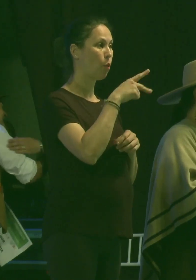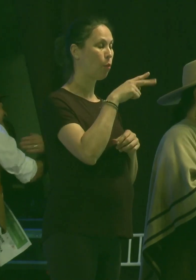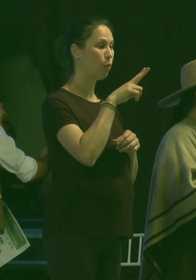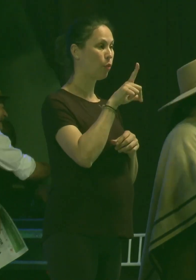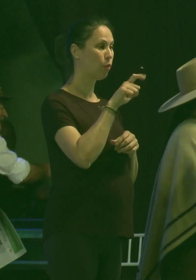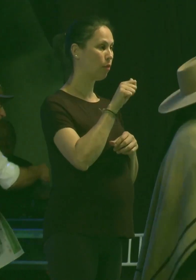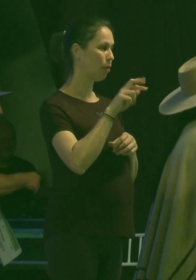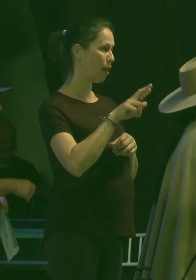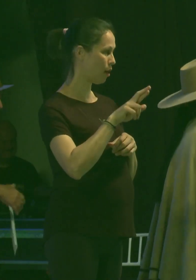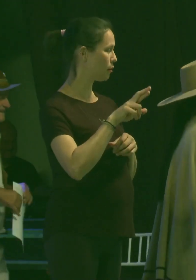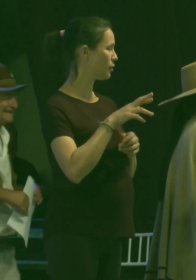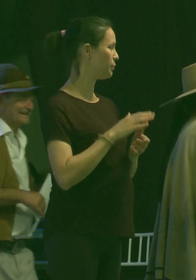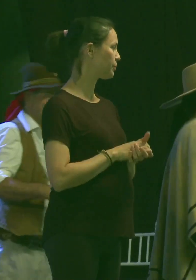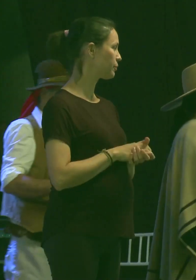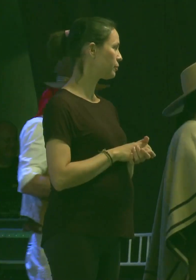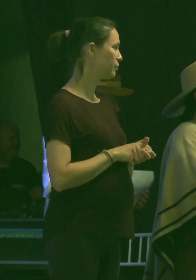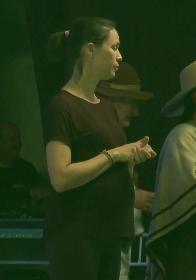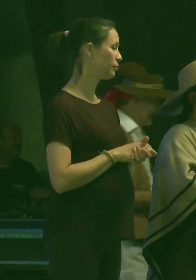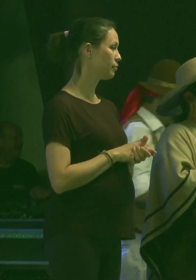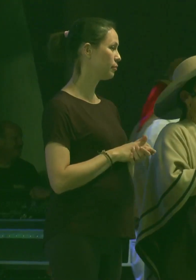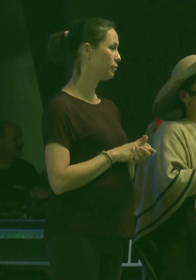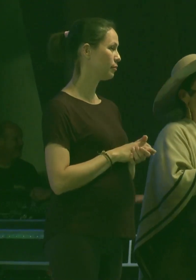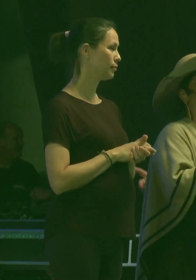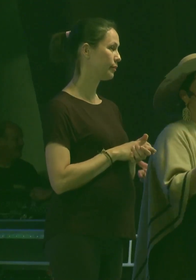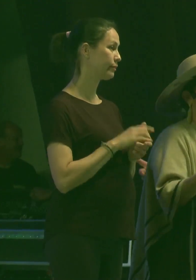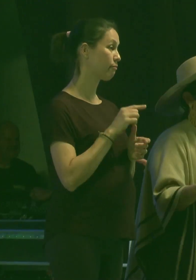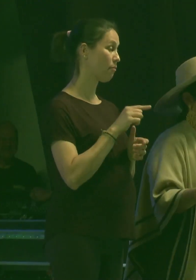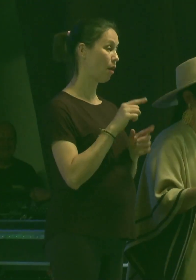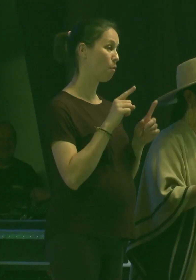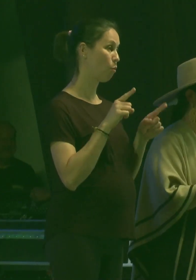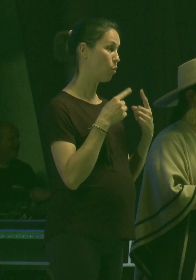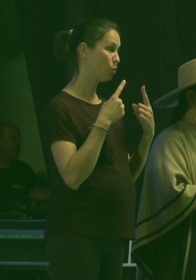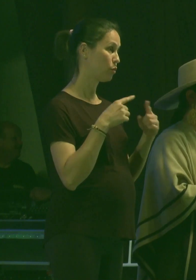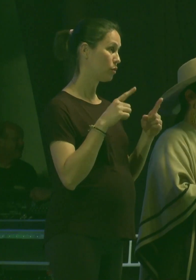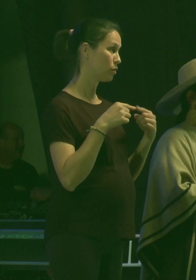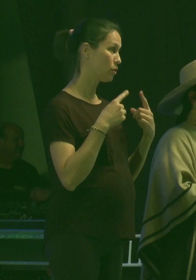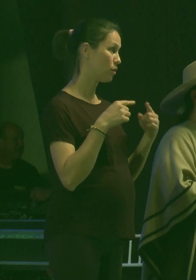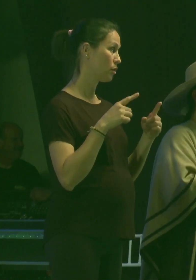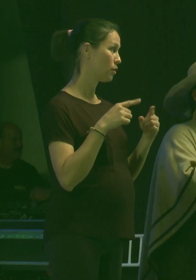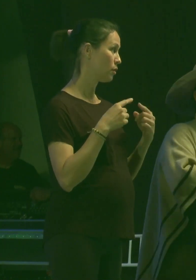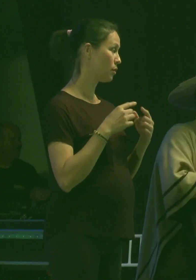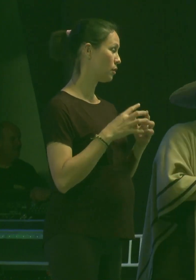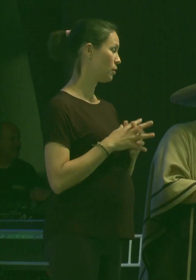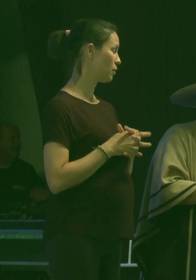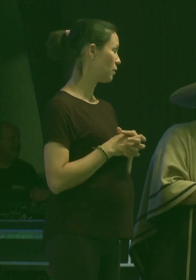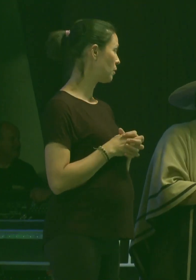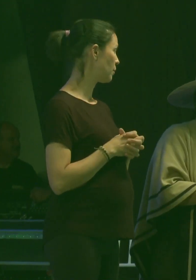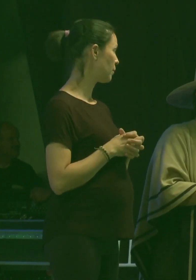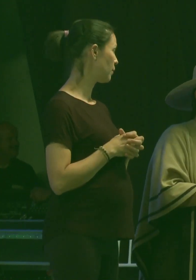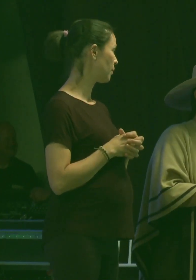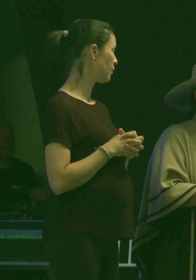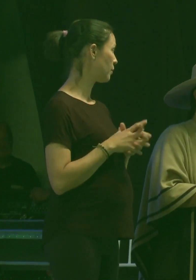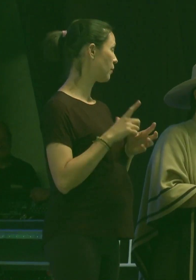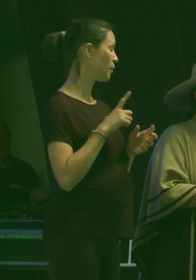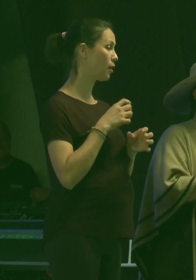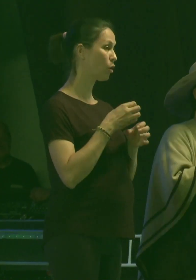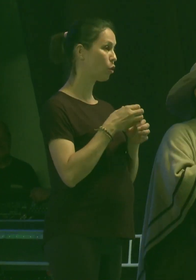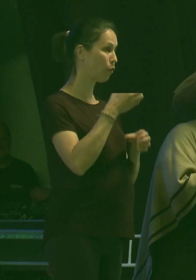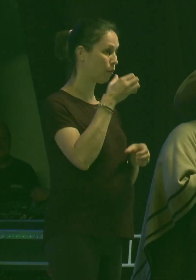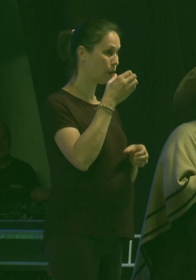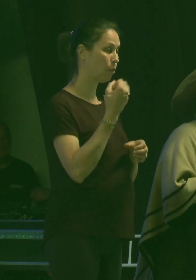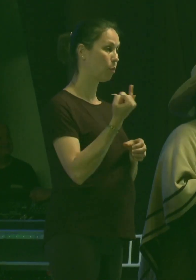Gente. Essa composição, Zeca, a música mais popular, senhoras e senhores, leva o troféu e também a importância